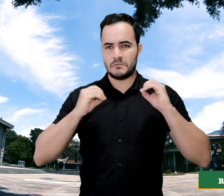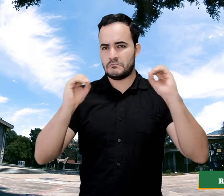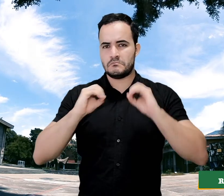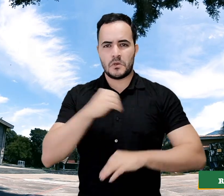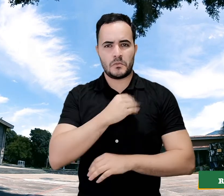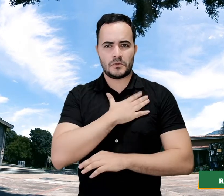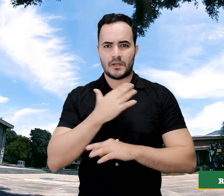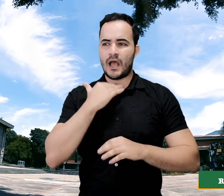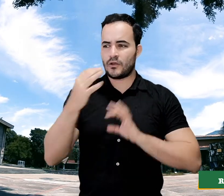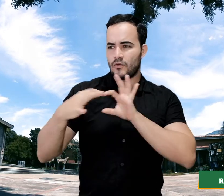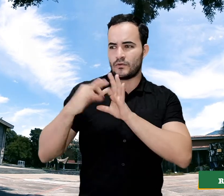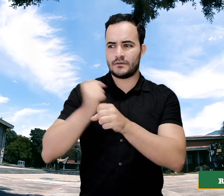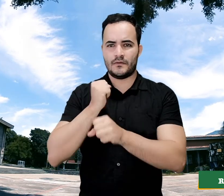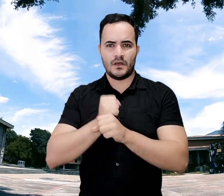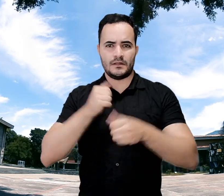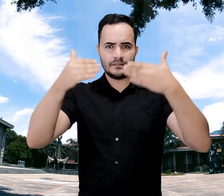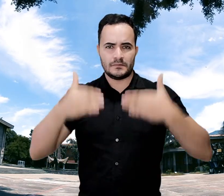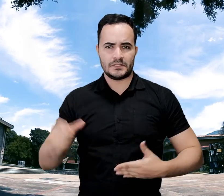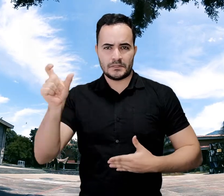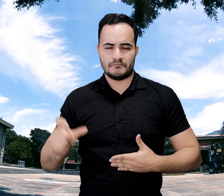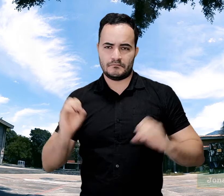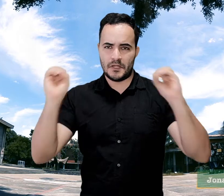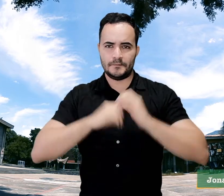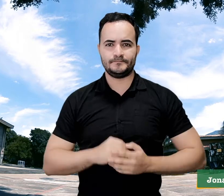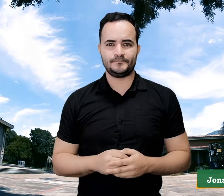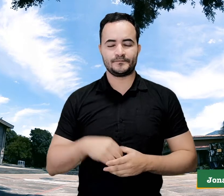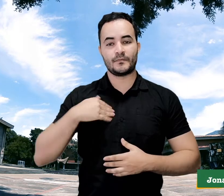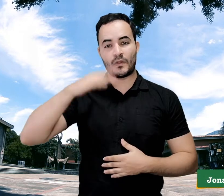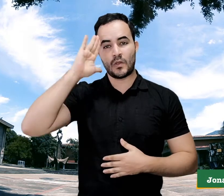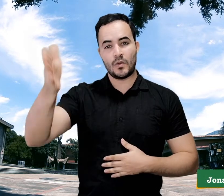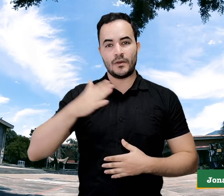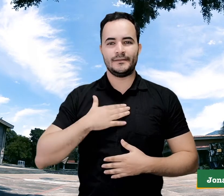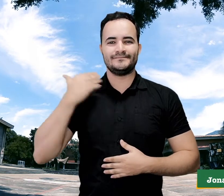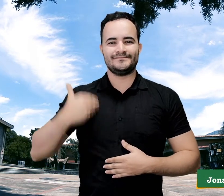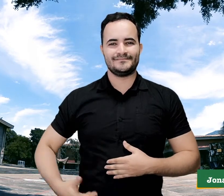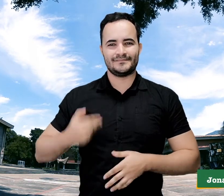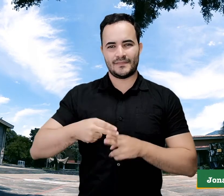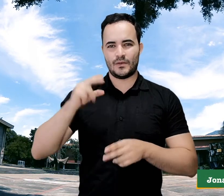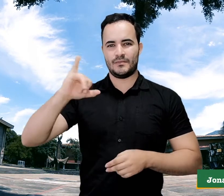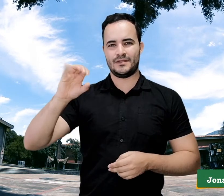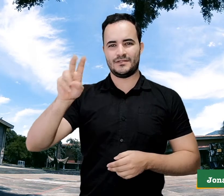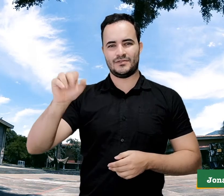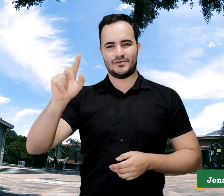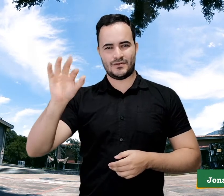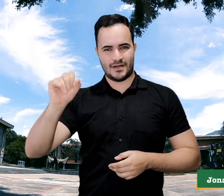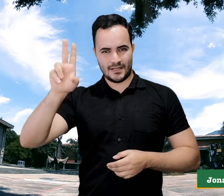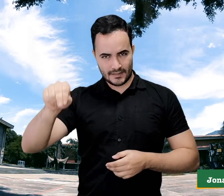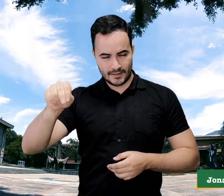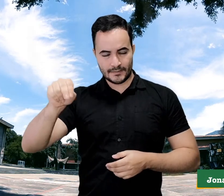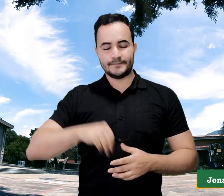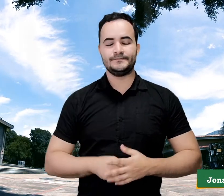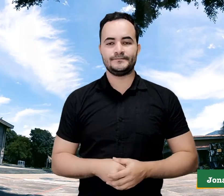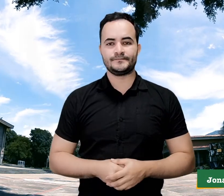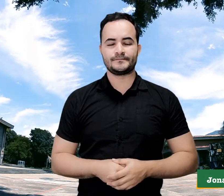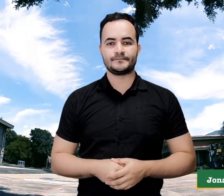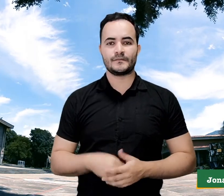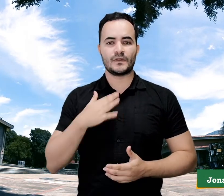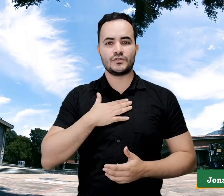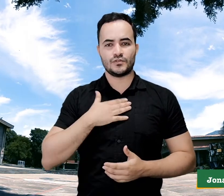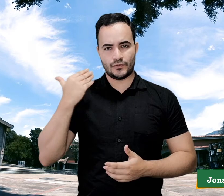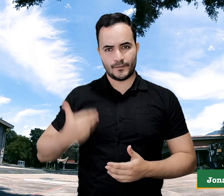una persona con discapacidad en la universidad. Hola, mi nombre es Jonathan Gallego Londoño.